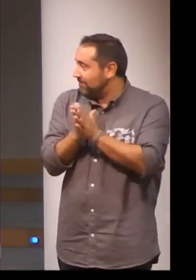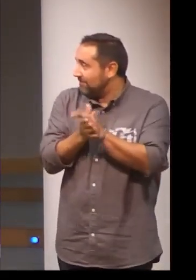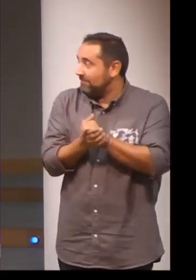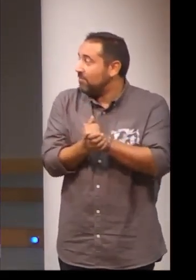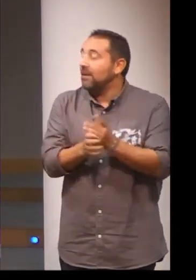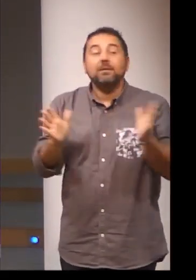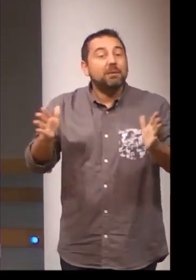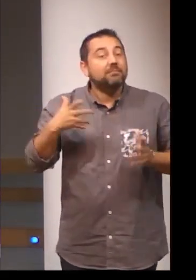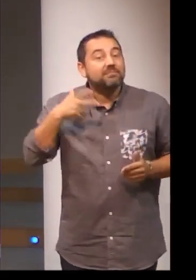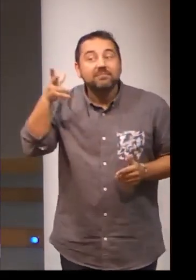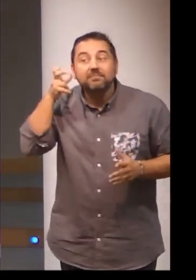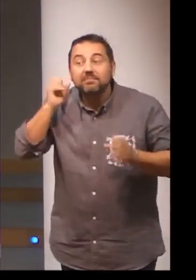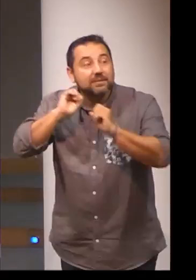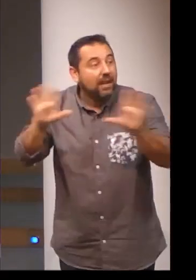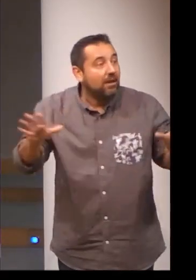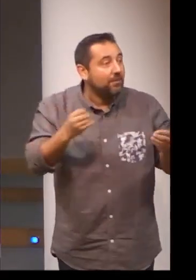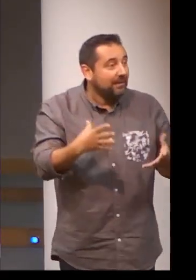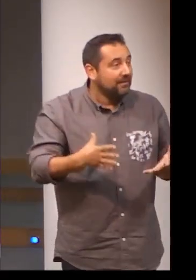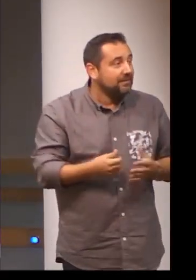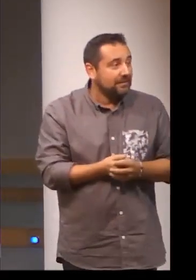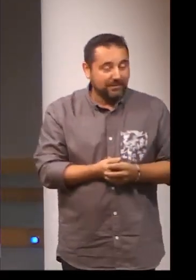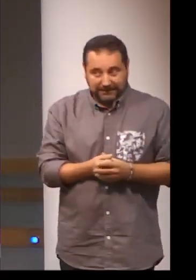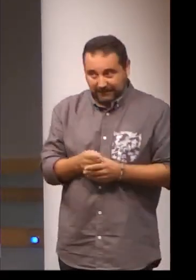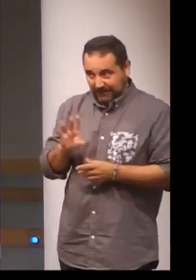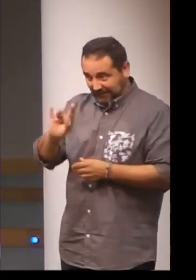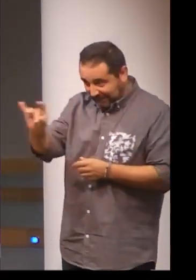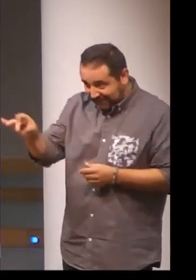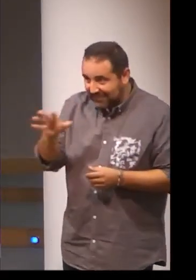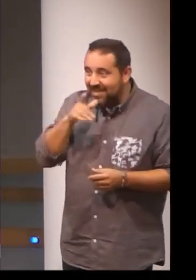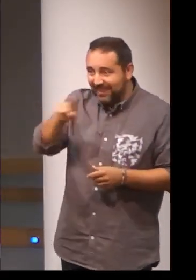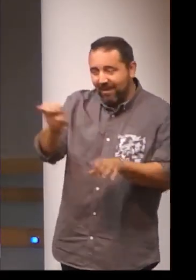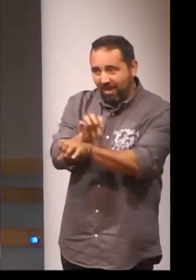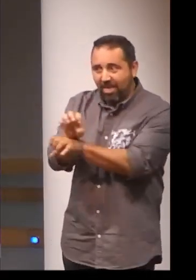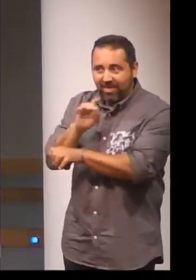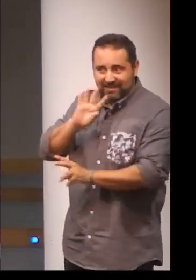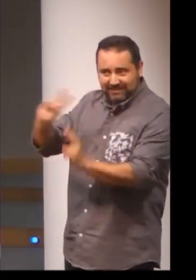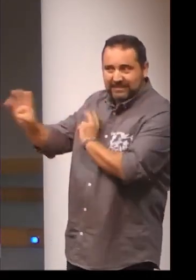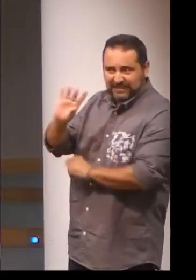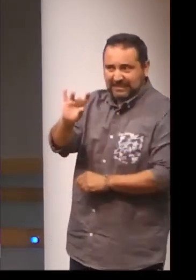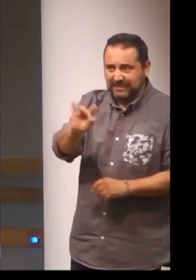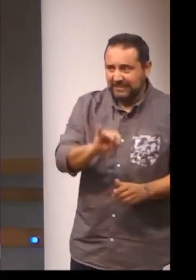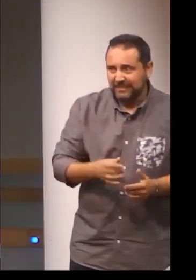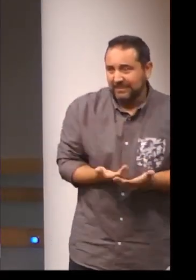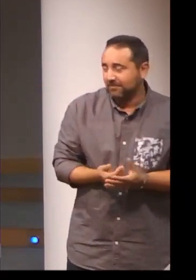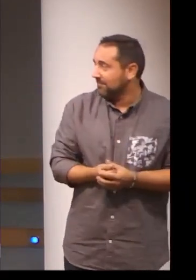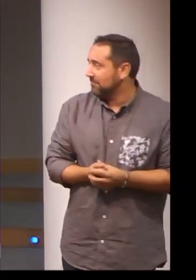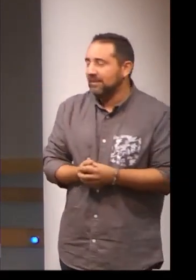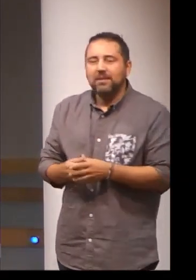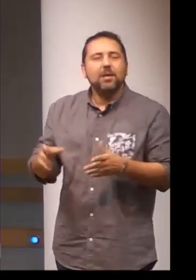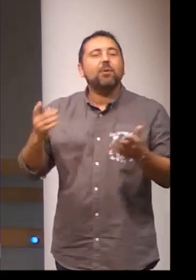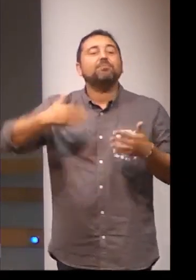Bien, ¿se me oye con claridad? ¿Sí? De acuerdo. Muchísimas gracias de nuevo a todos.